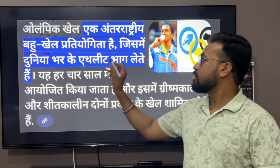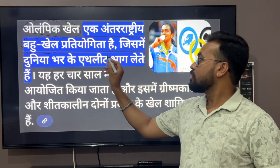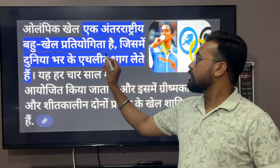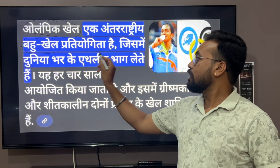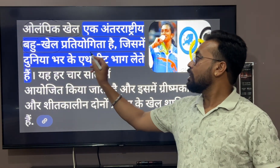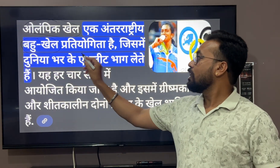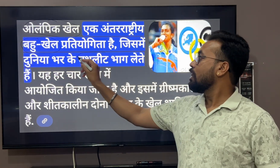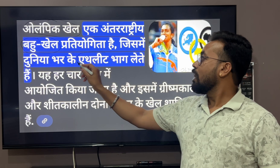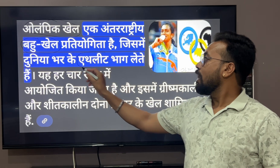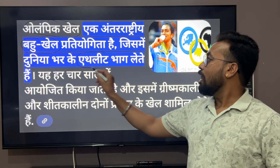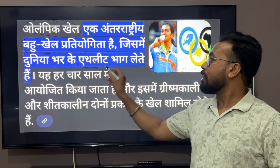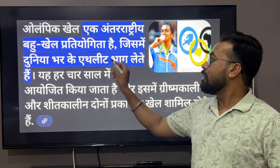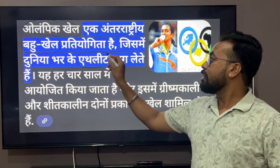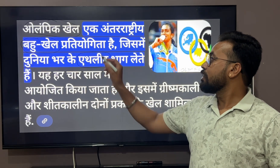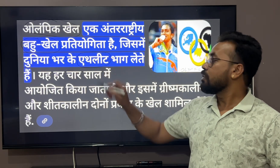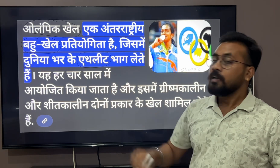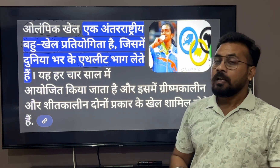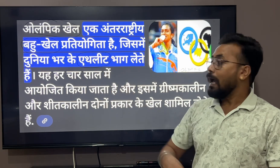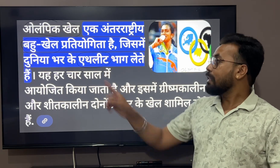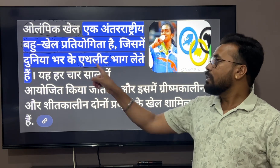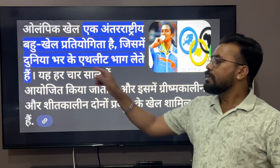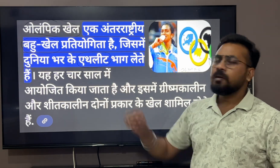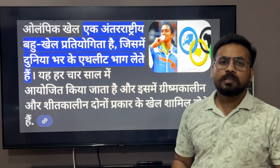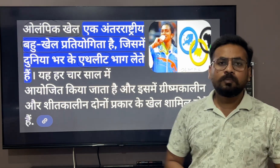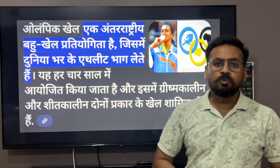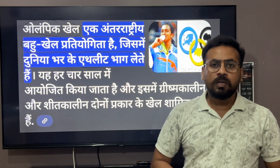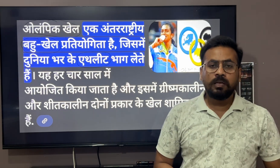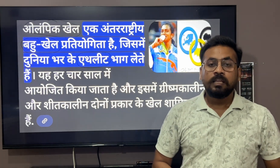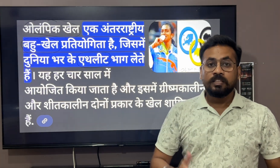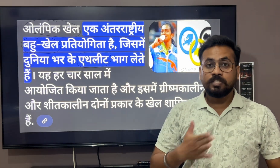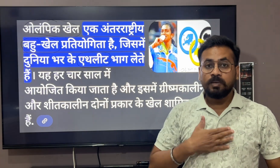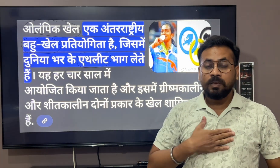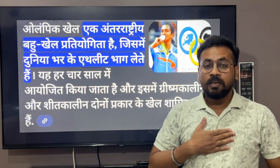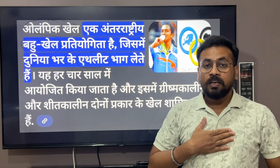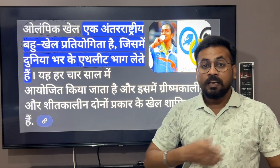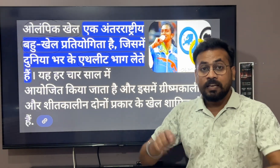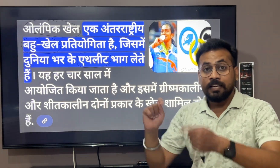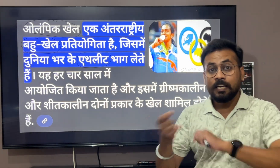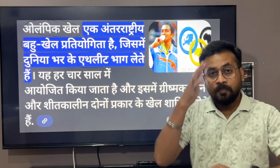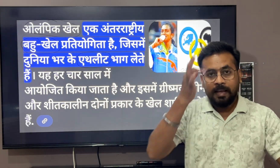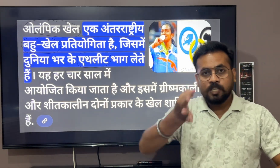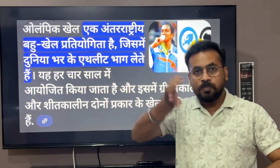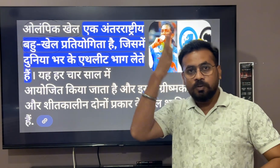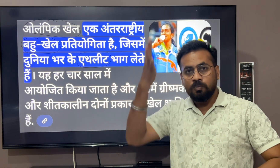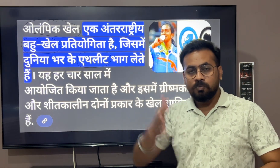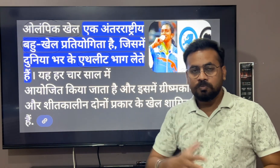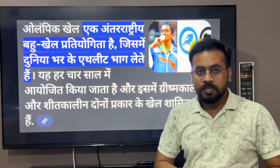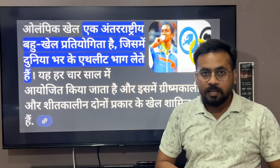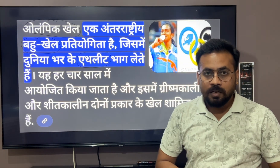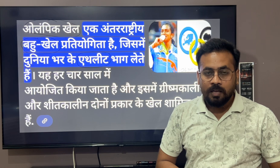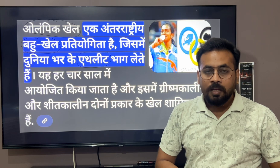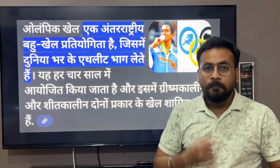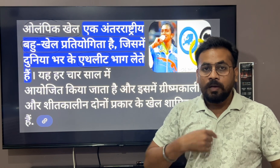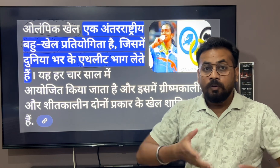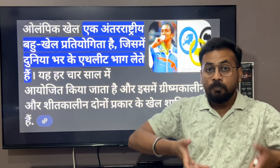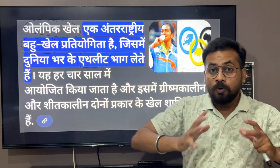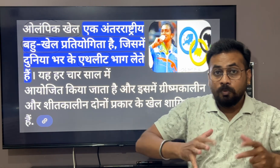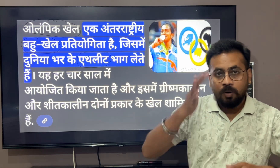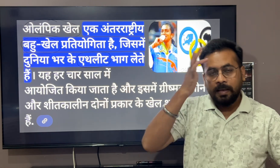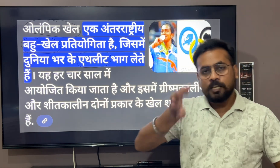ठीक है ना, एथलीट का मतलब होता है, जैसे मैं क्रिकेट में एक्सपर्ट हूँ, ठीक है ना, मैं फुटबॉल में एक्सपर्ट